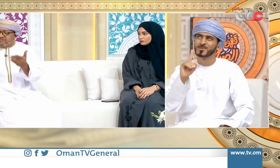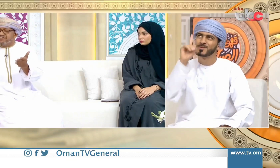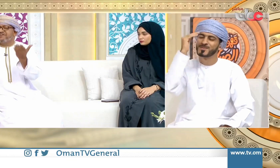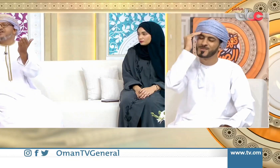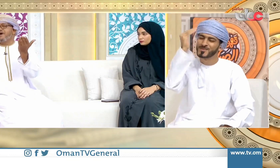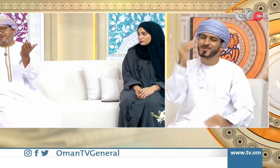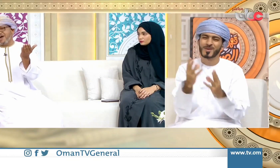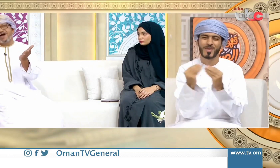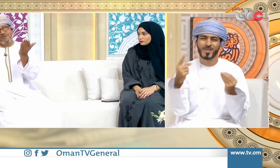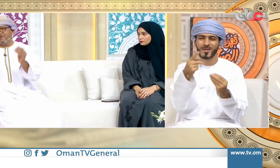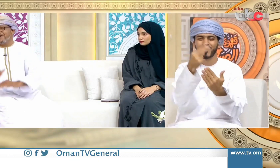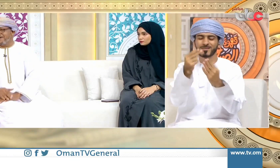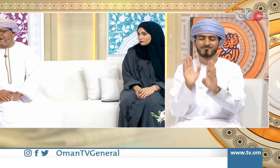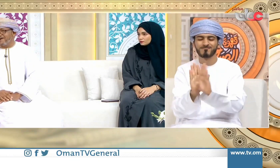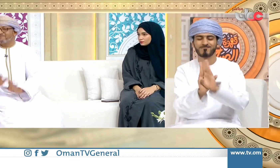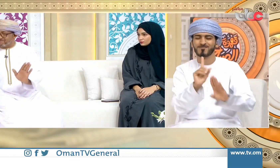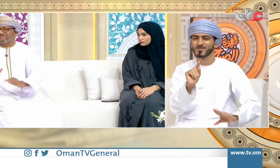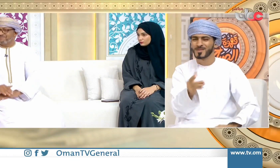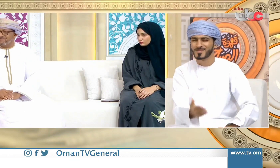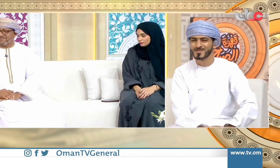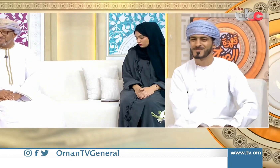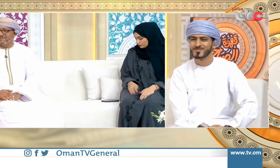العالمين، شتى اللي بقى نرجع الحمد لله.